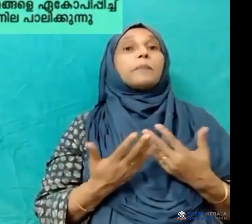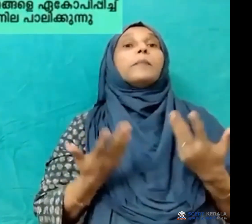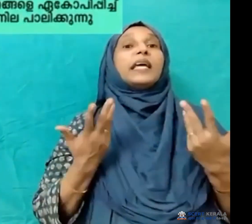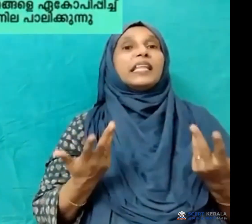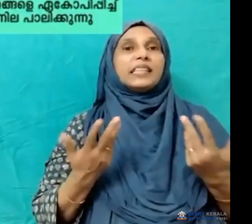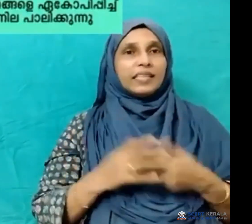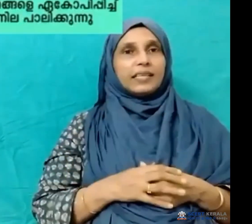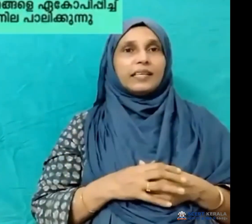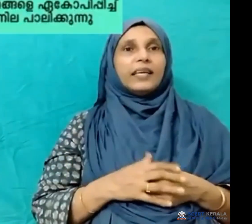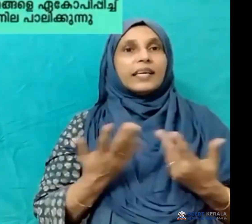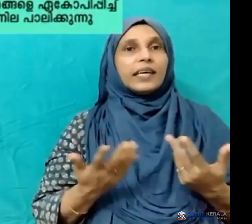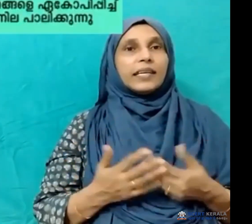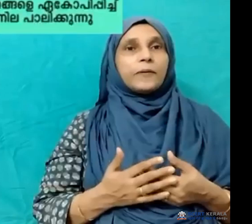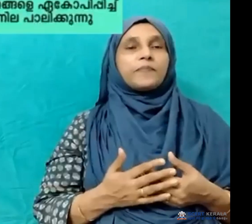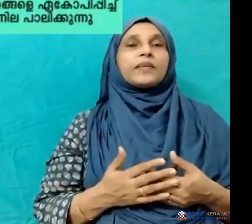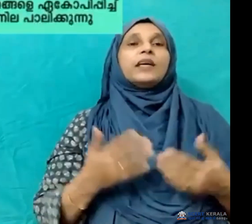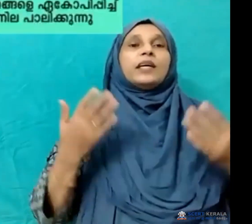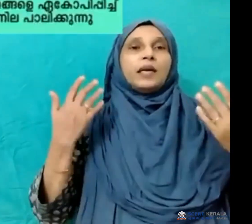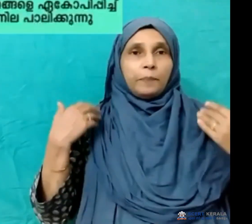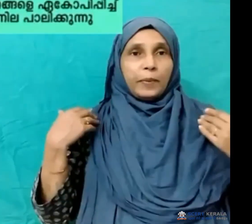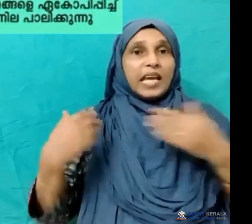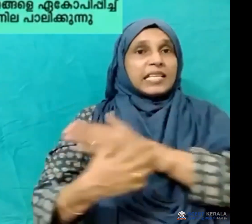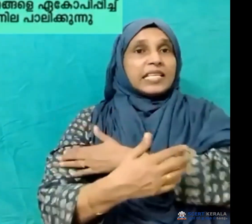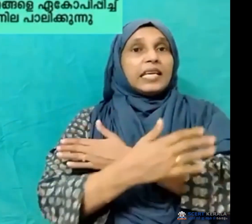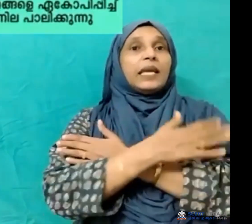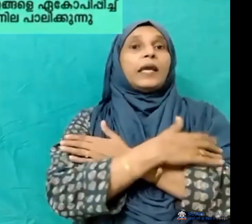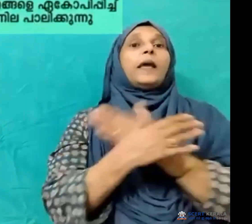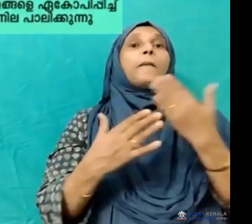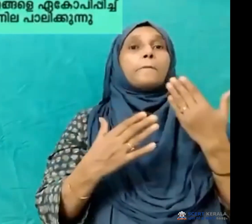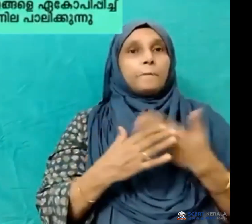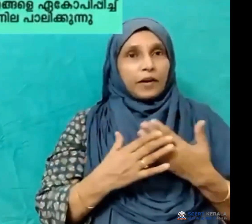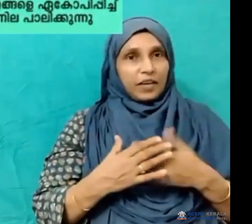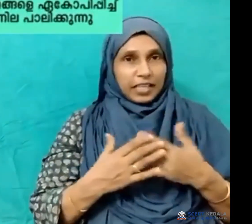ധർമ്മം എന്ത്? എന്താണ് പേശി